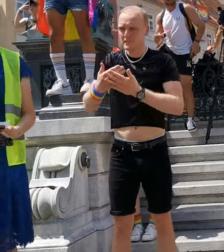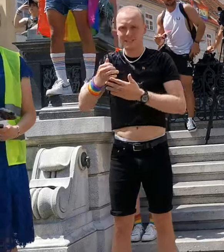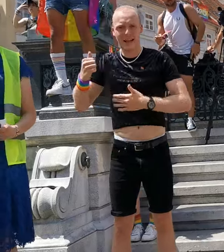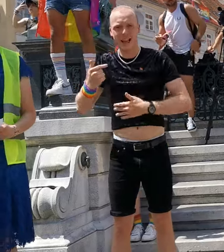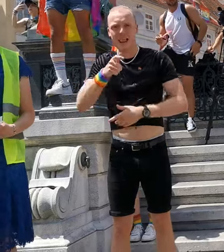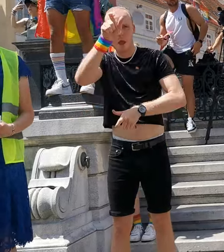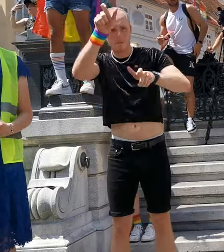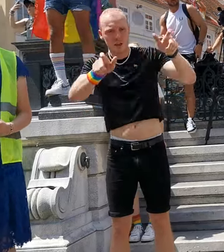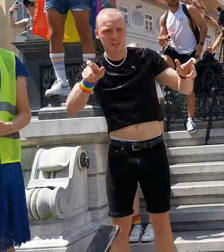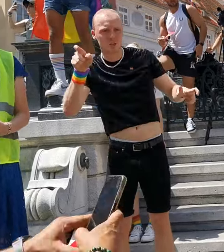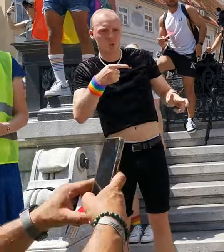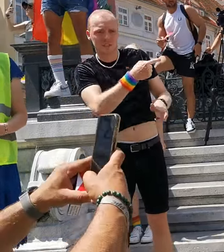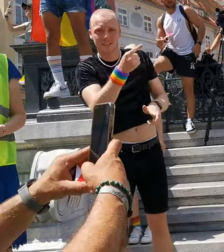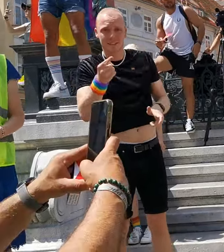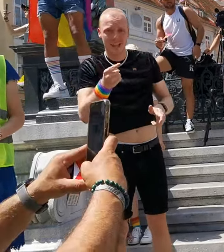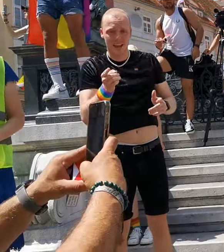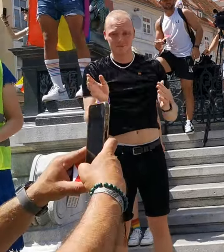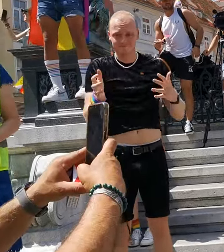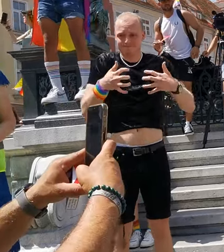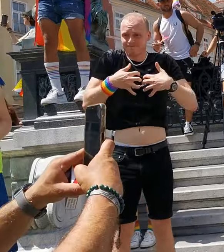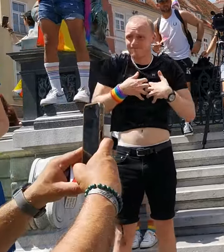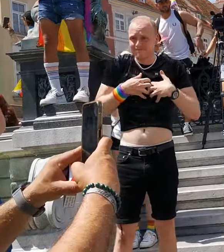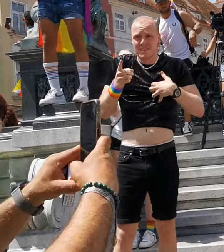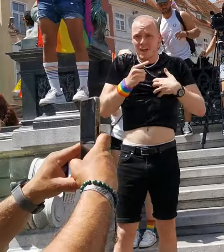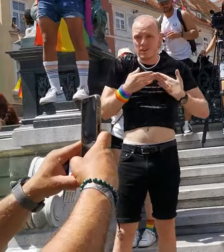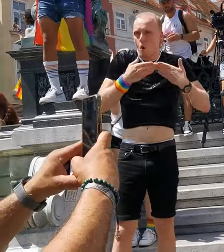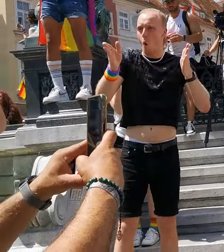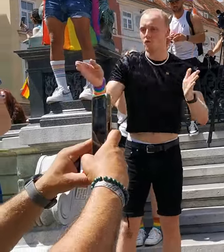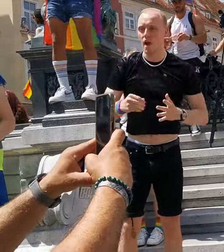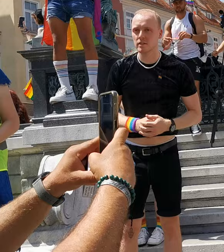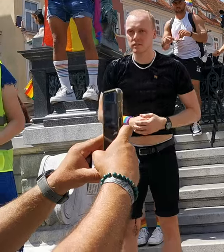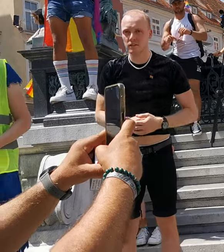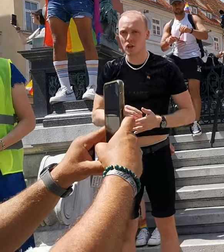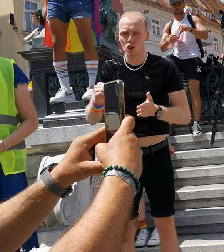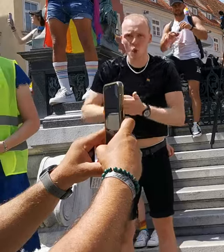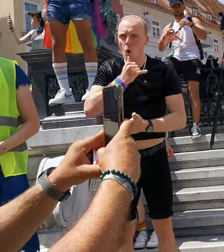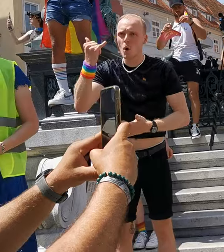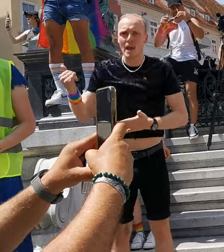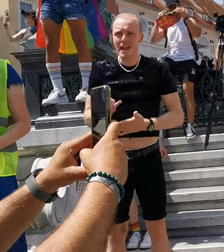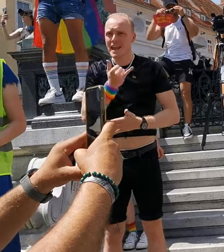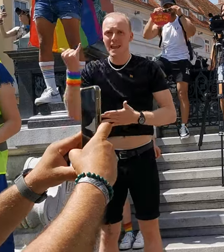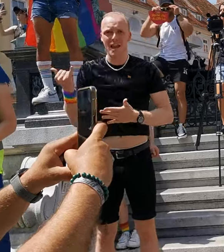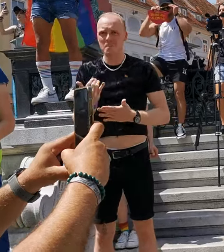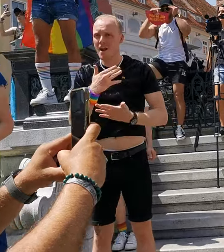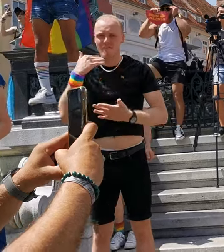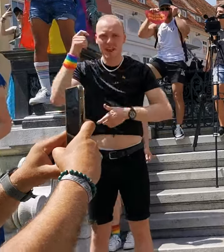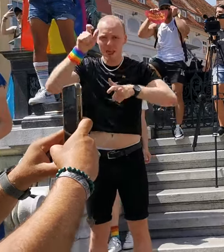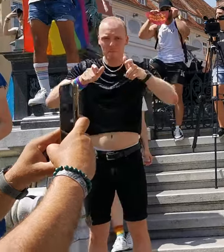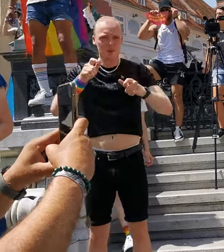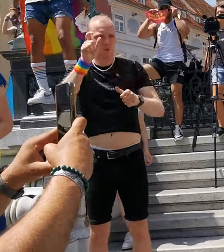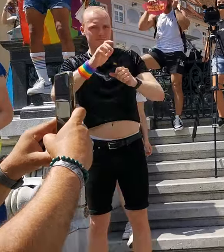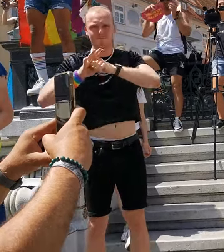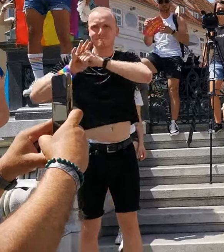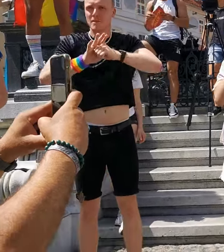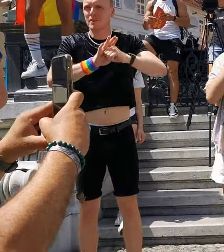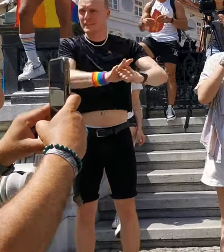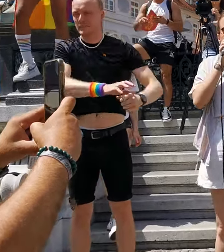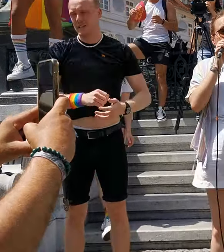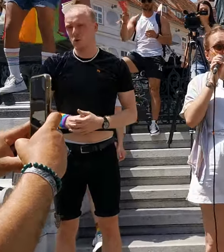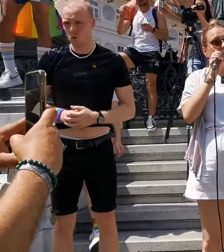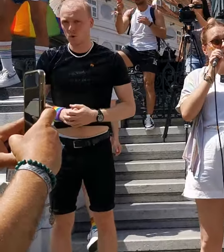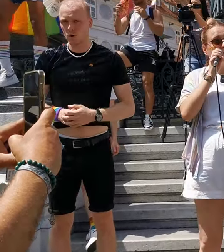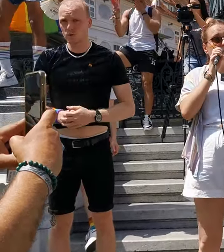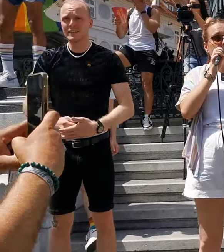Personen, die so sein sollen, wie sie sind. Es gibt noch immer Ungerechtigkeiten für queere Personen.